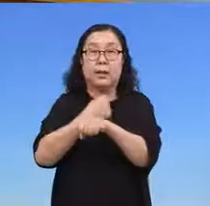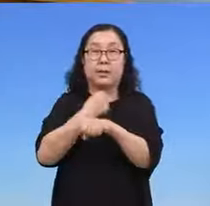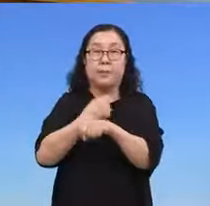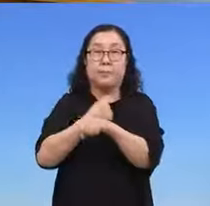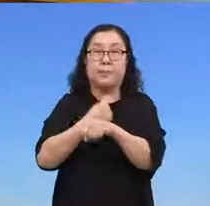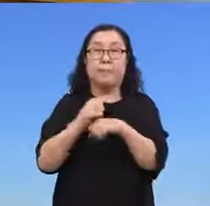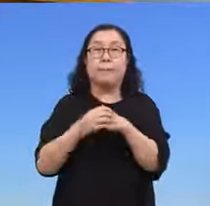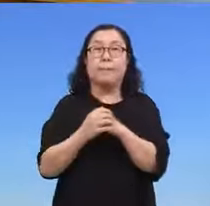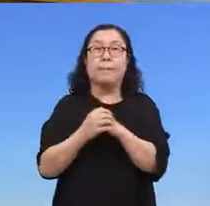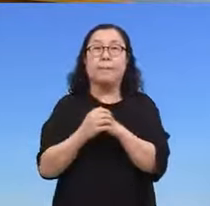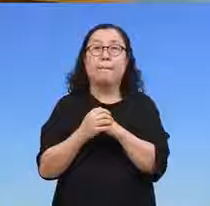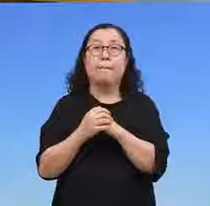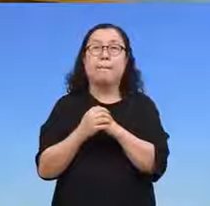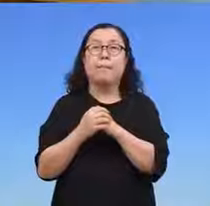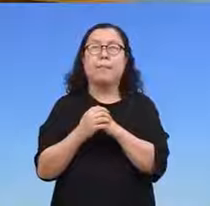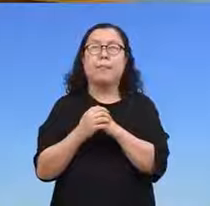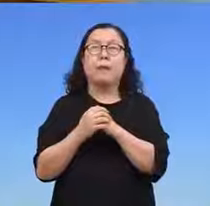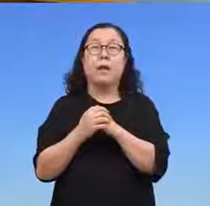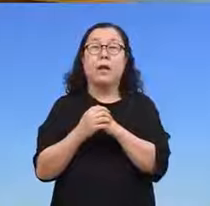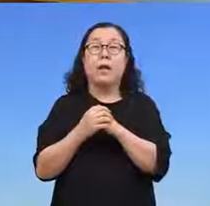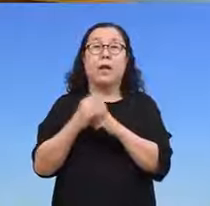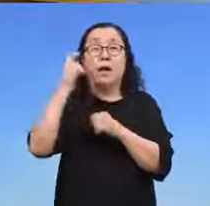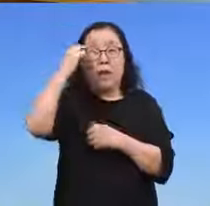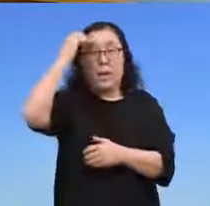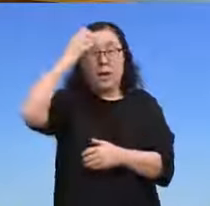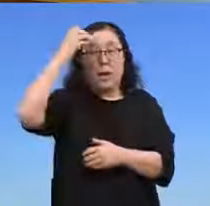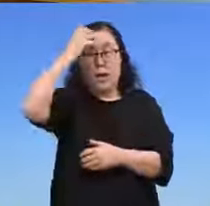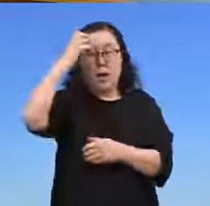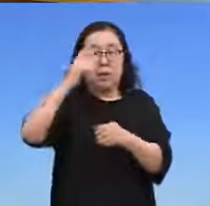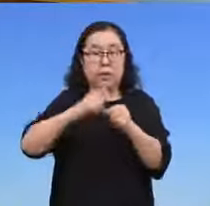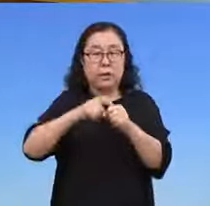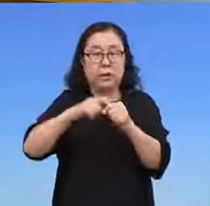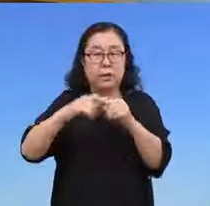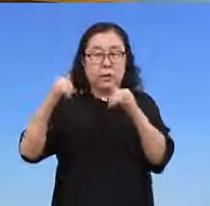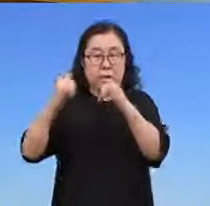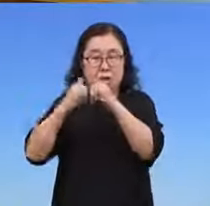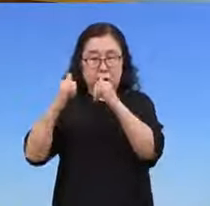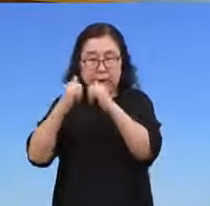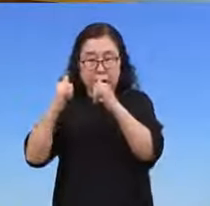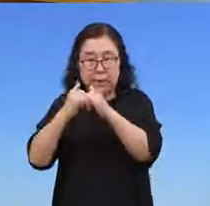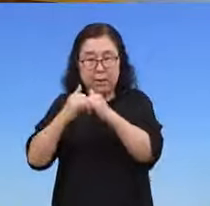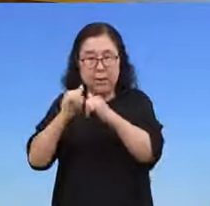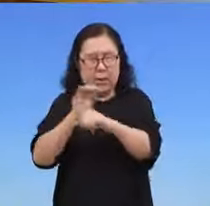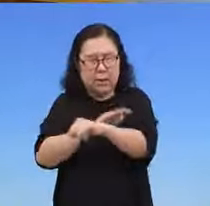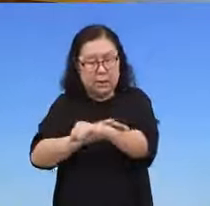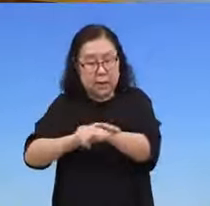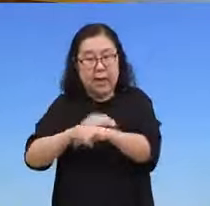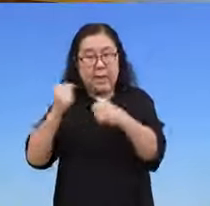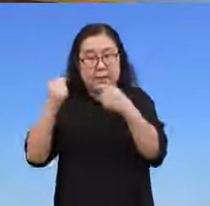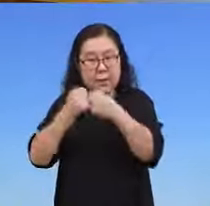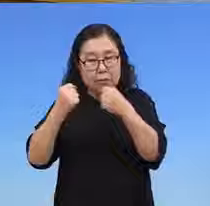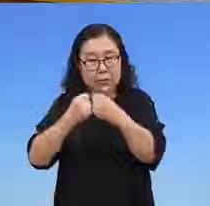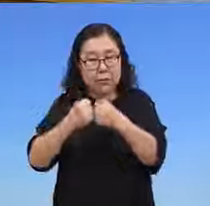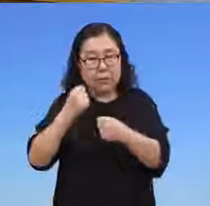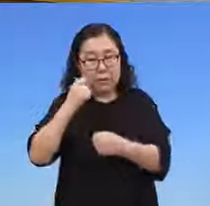것입니다. 여러분, 영적 전쟁에서 여러분이 지금 잘 싸우고 있느냐 못하고 있느냐 기도를 보면 아는 거예요. 왜? 기도는